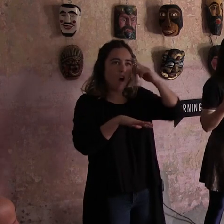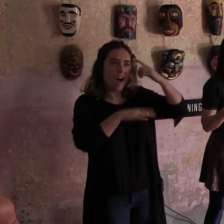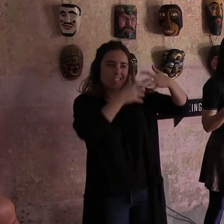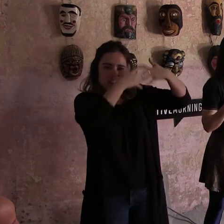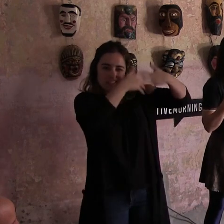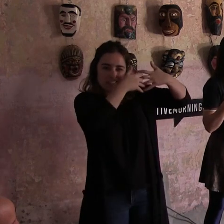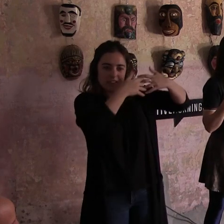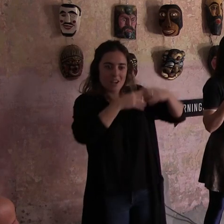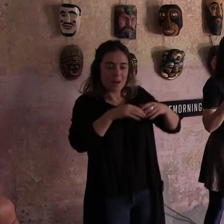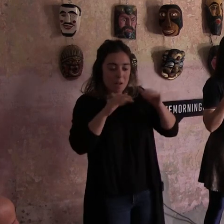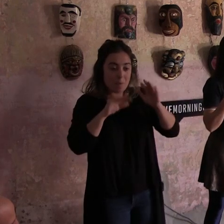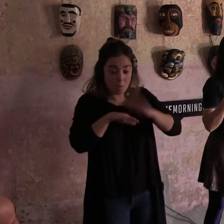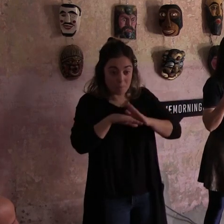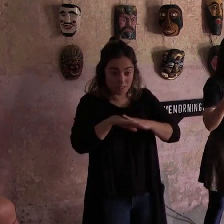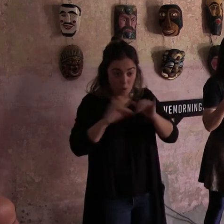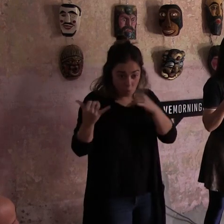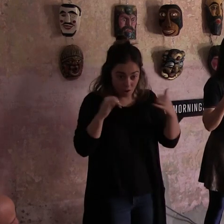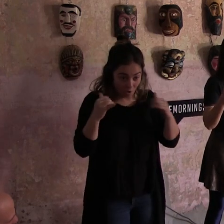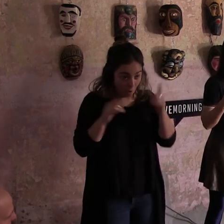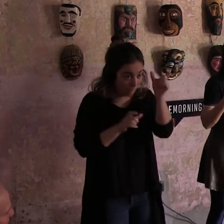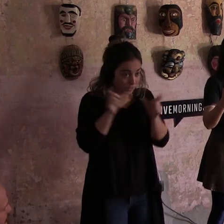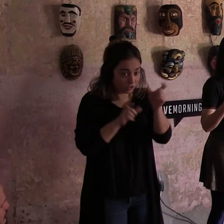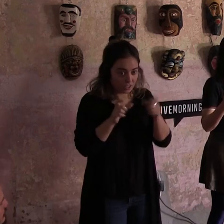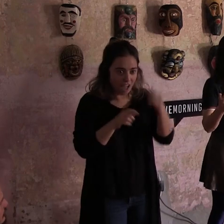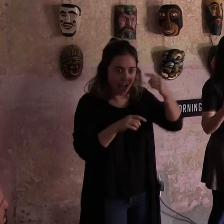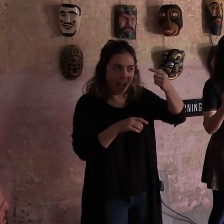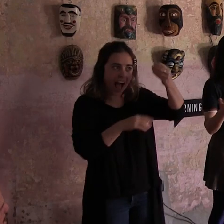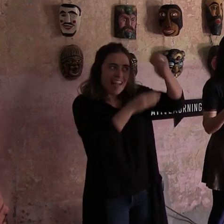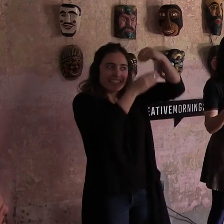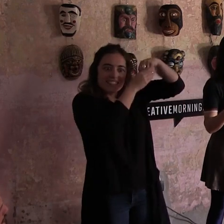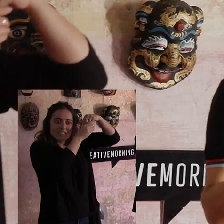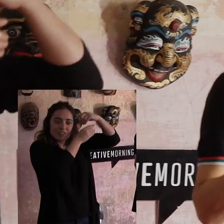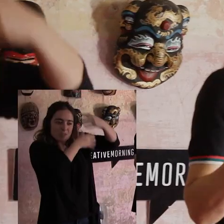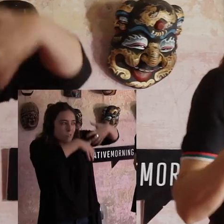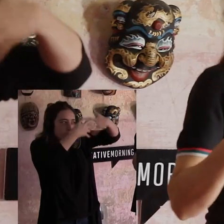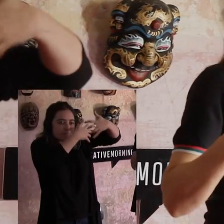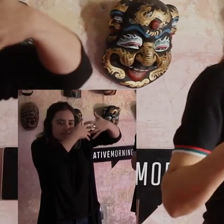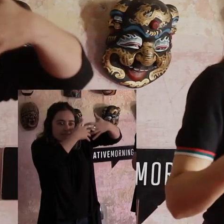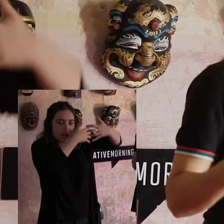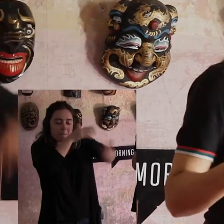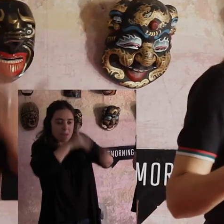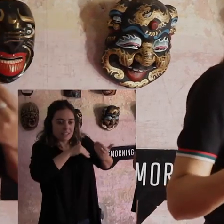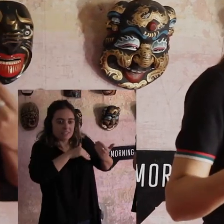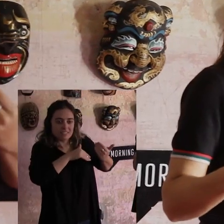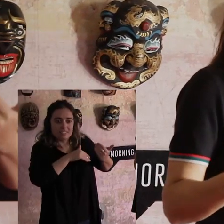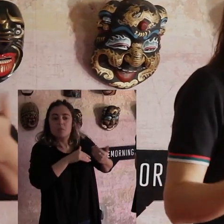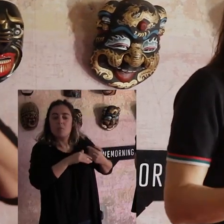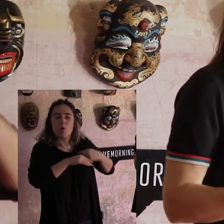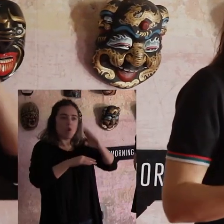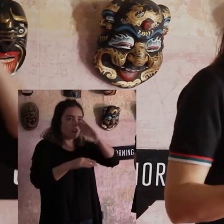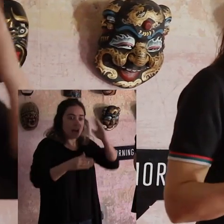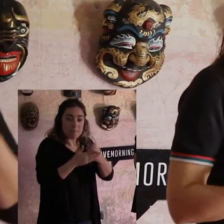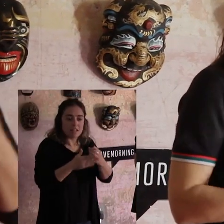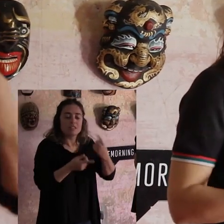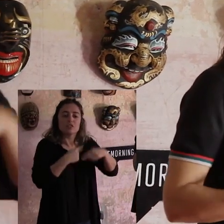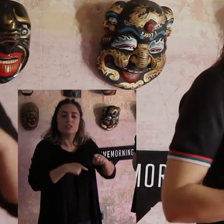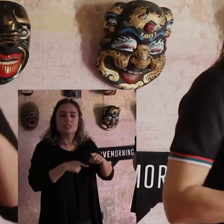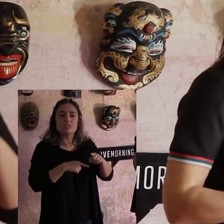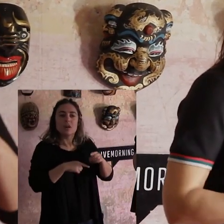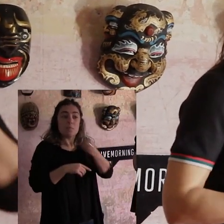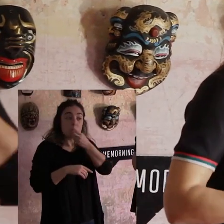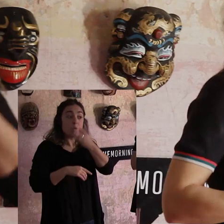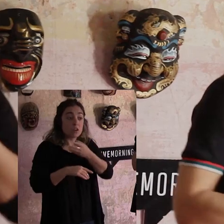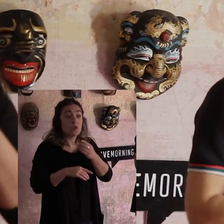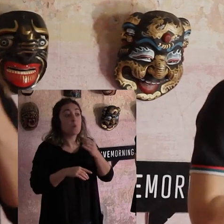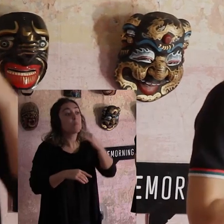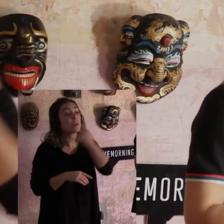más sinapsis, porque es al azar, es inesperado, entonces te hace accionar de maneras. Entonces está buenísimo que cuando uno